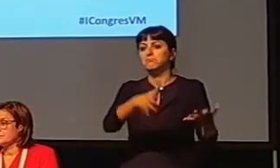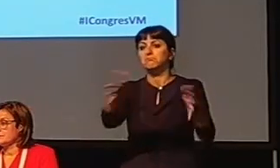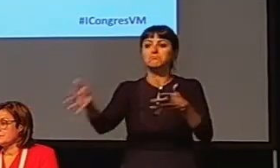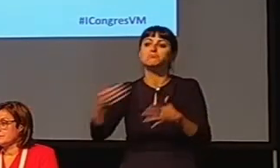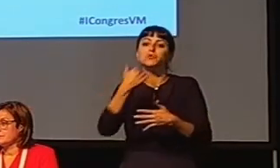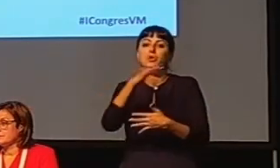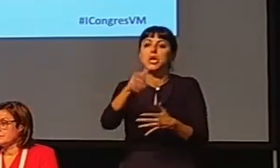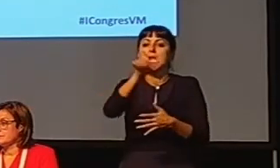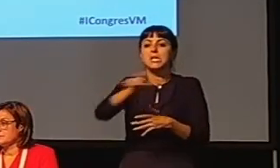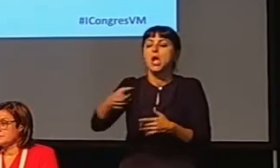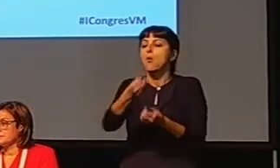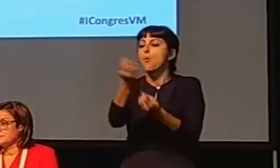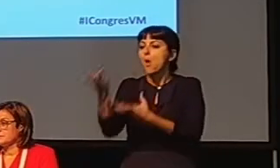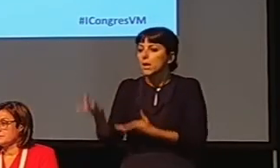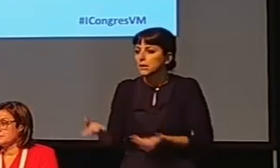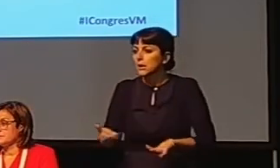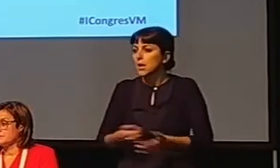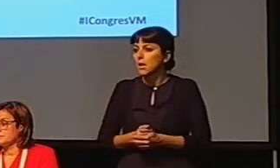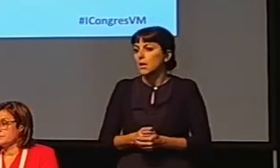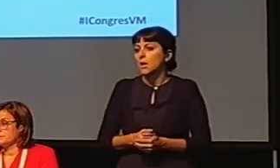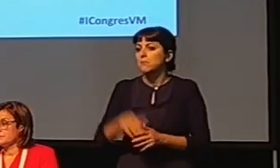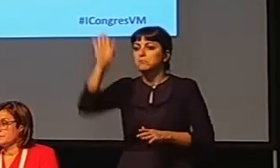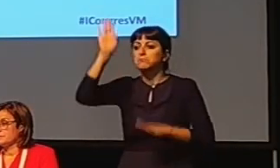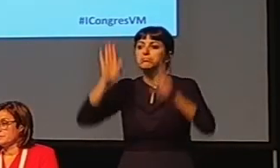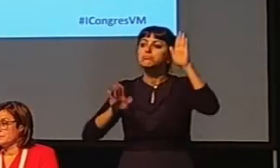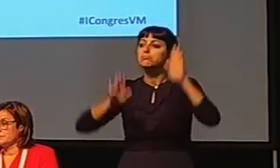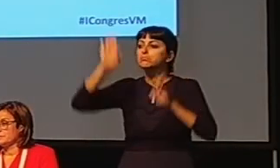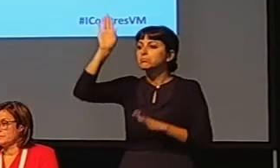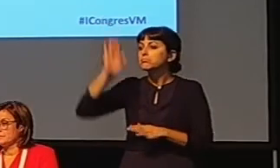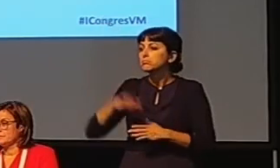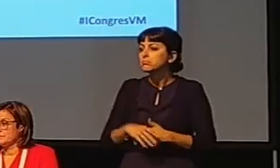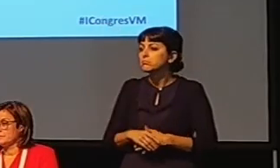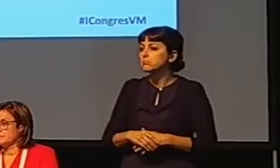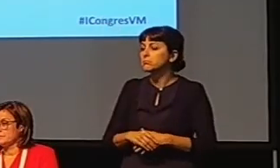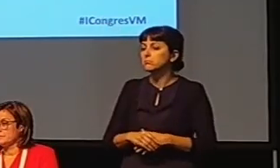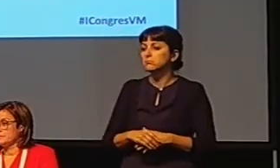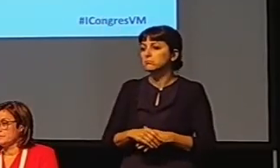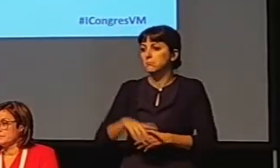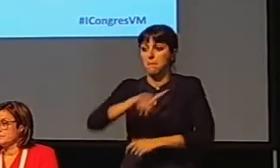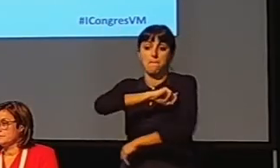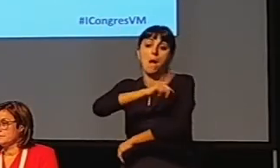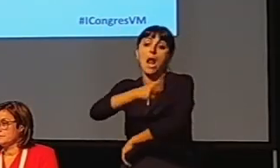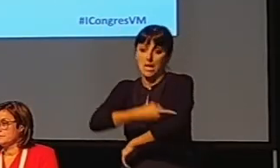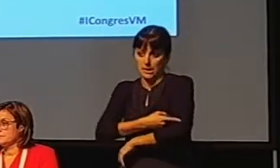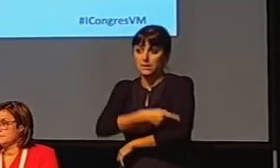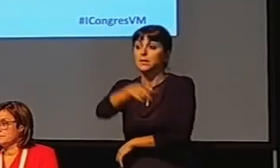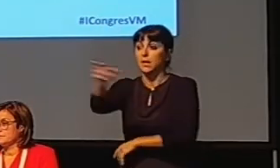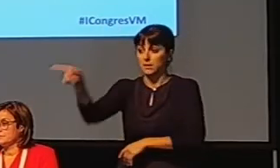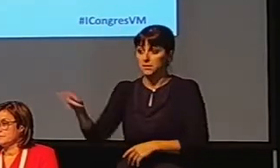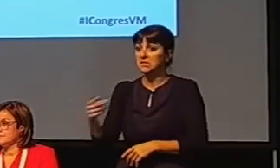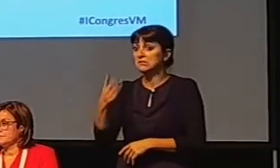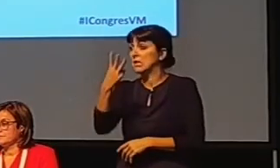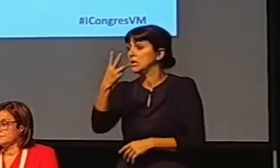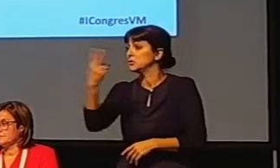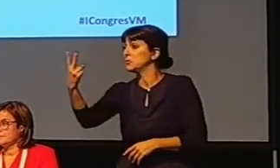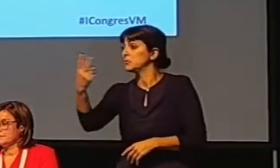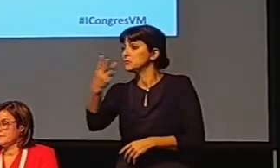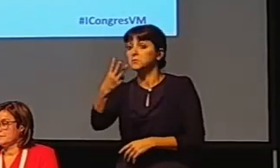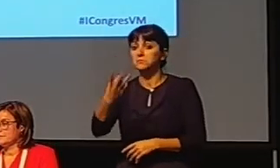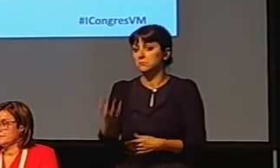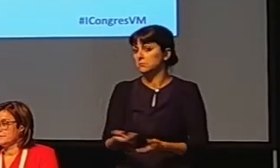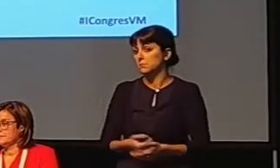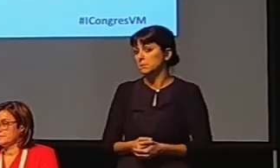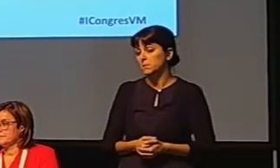no sé quanta gent, les que aixequeu les mans sou unes valentes. 3, 2, sí?